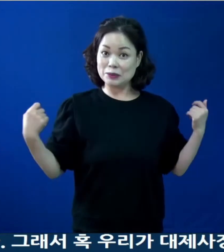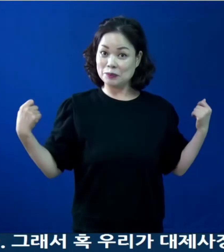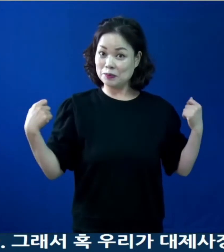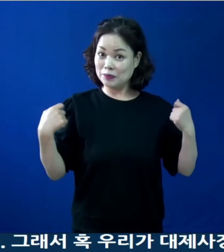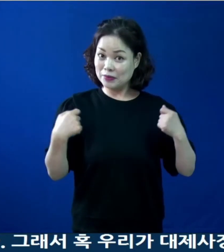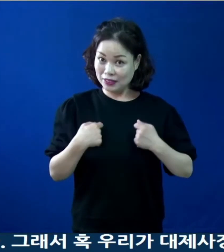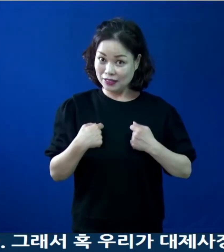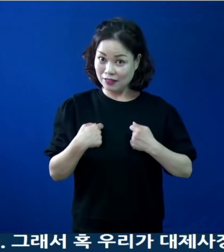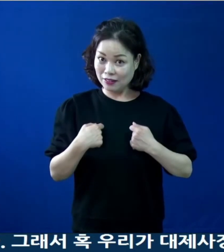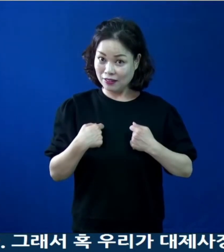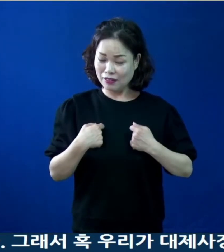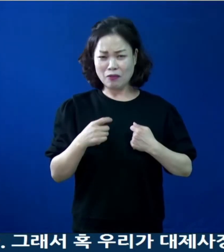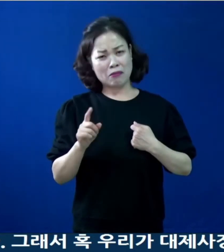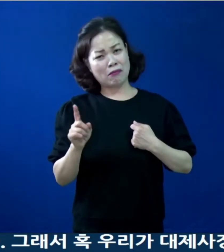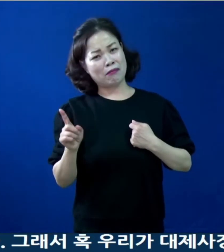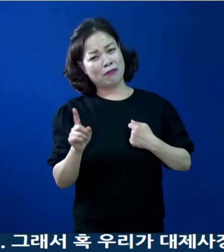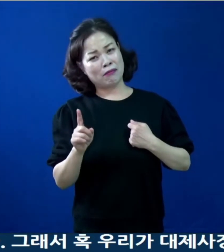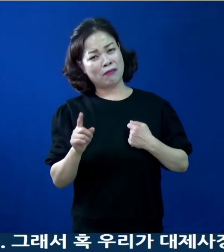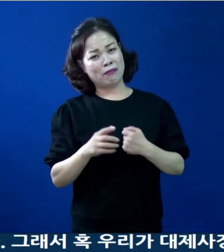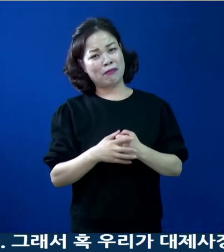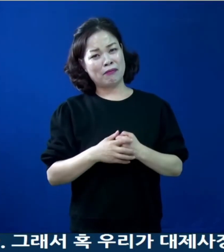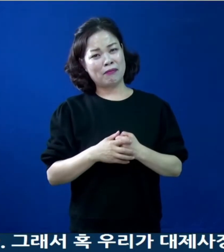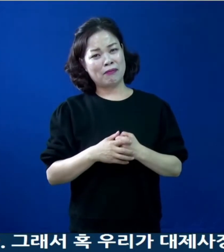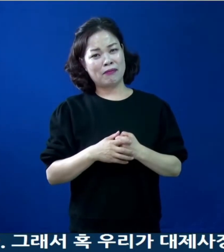것은 어쩌면